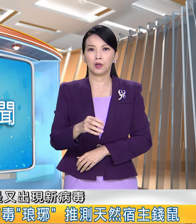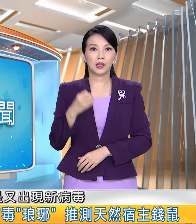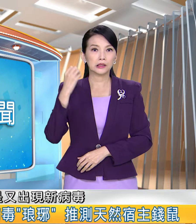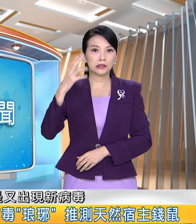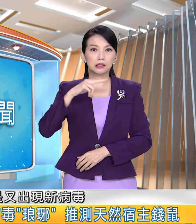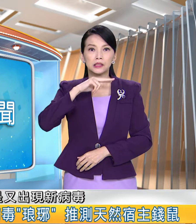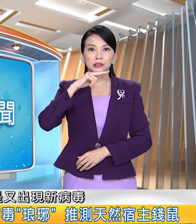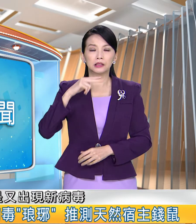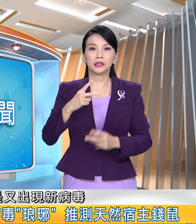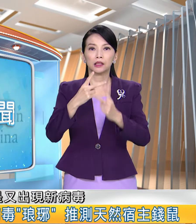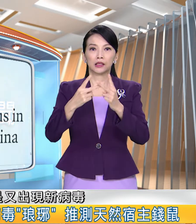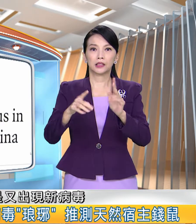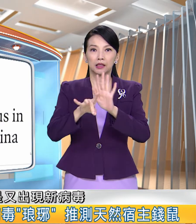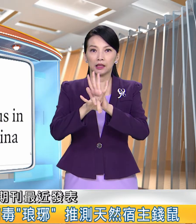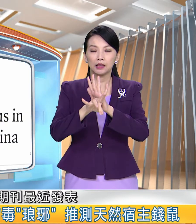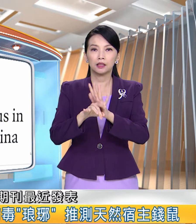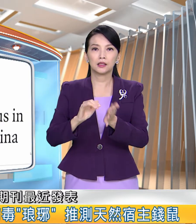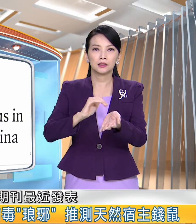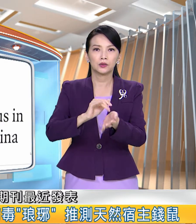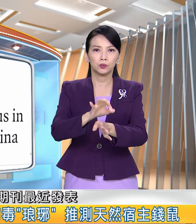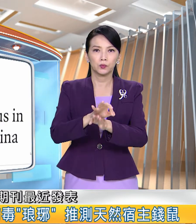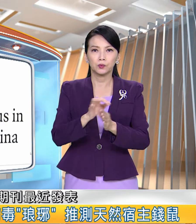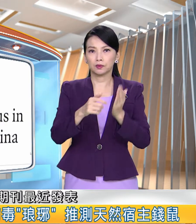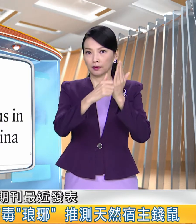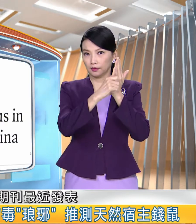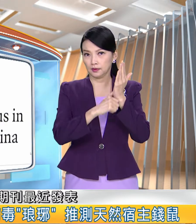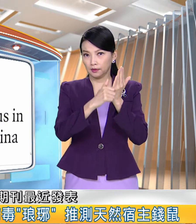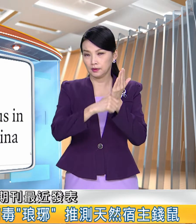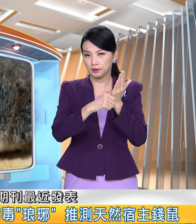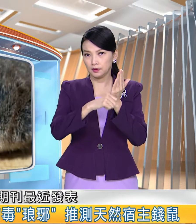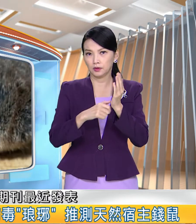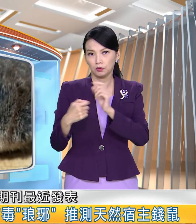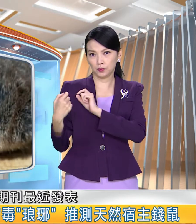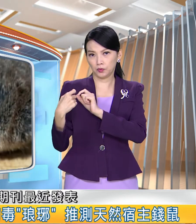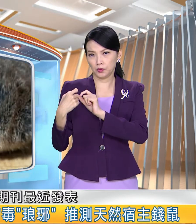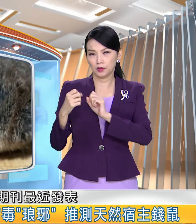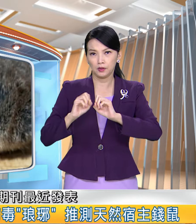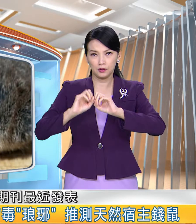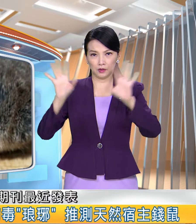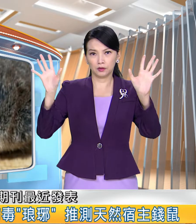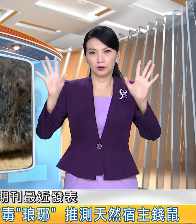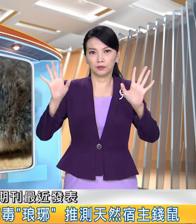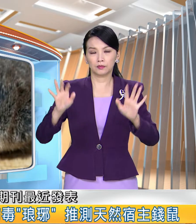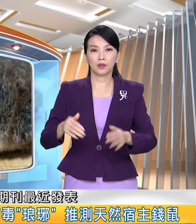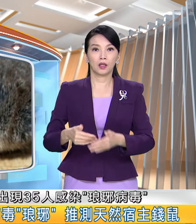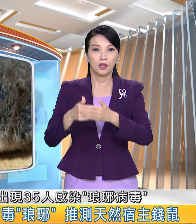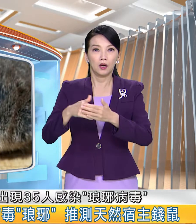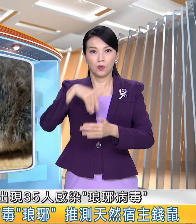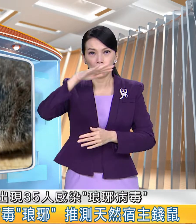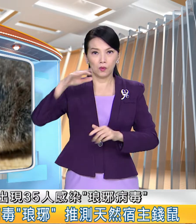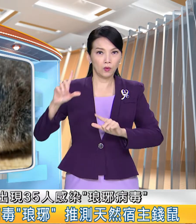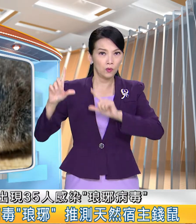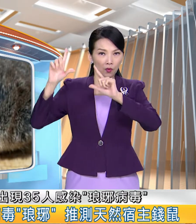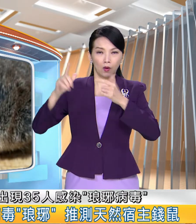毒。新英格兰医学期刊最近发表，中国山东、河南出现